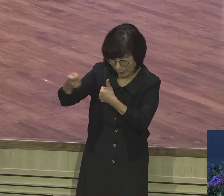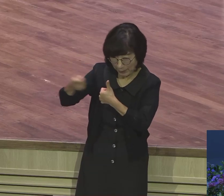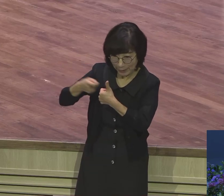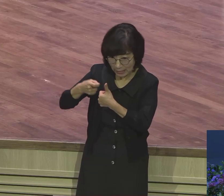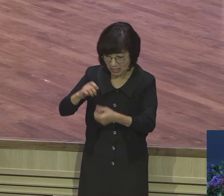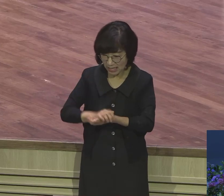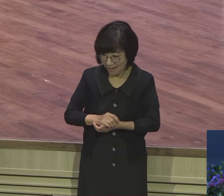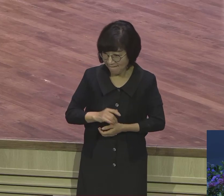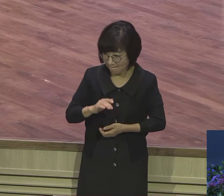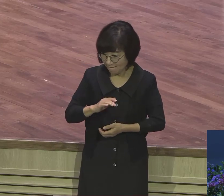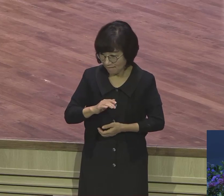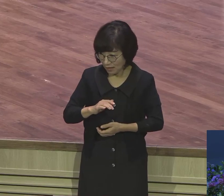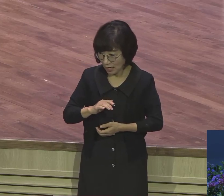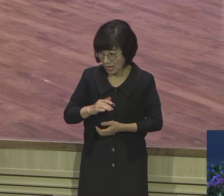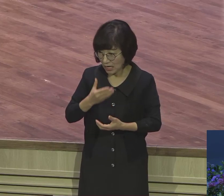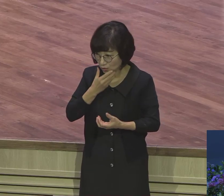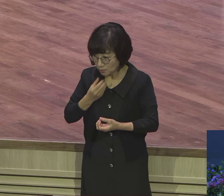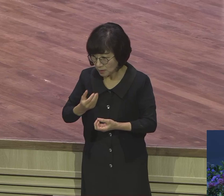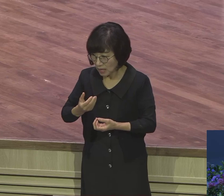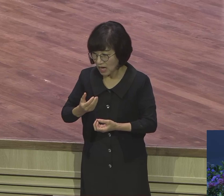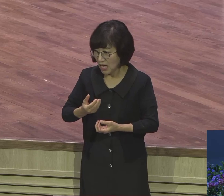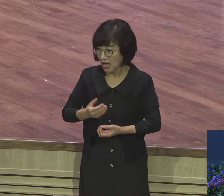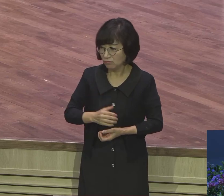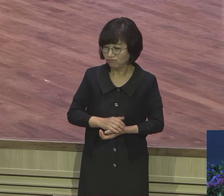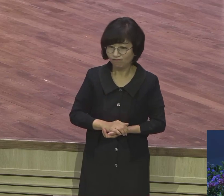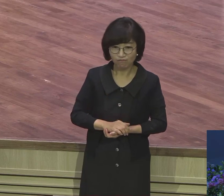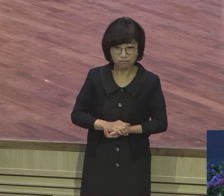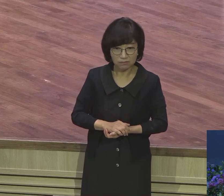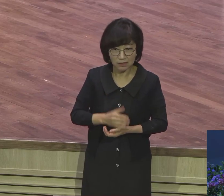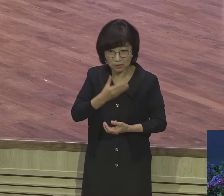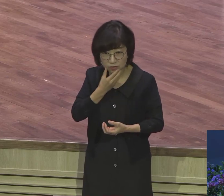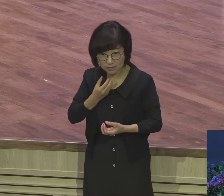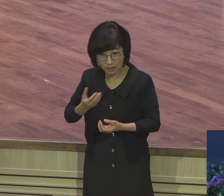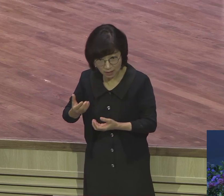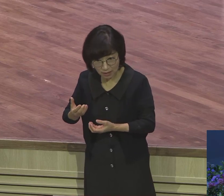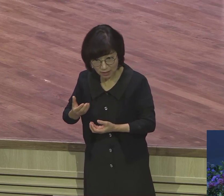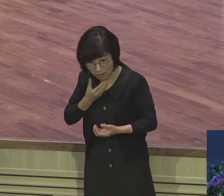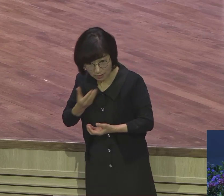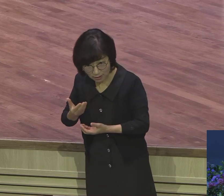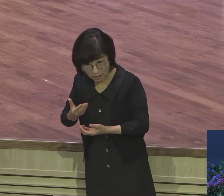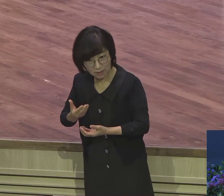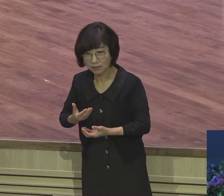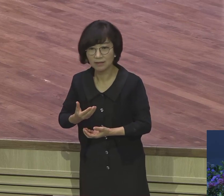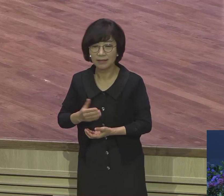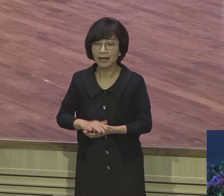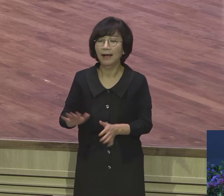식자만 나와도 잘 들리는데 아직 은혜 못 받은 사람이에요.